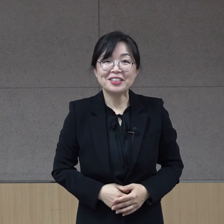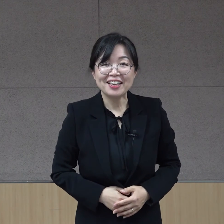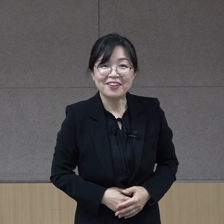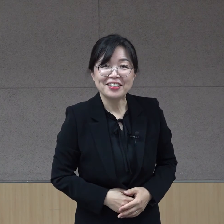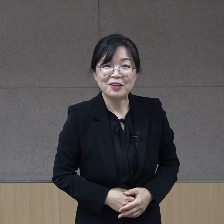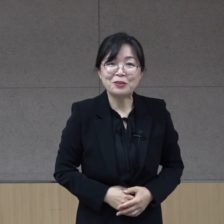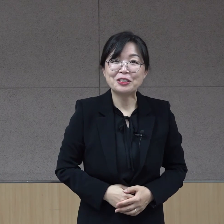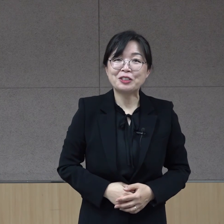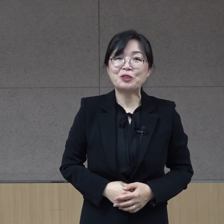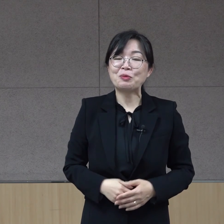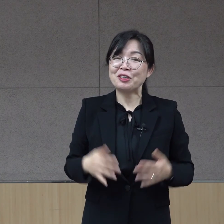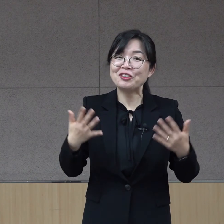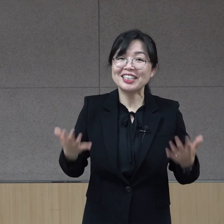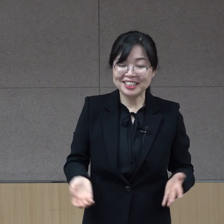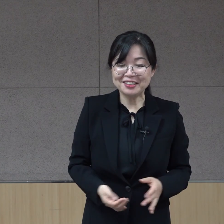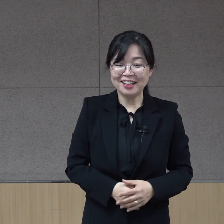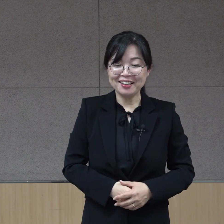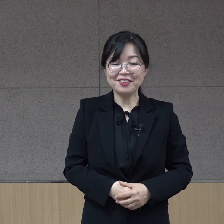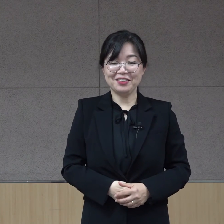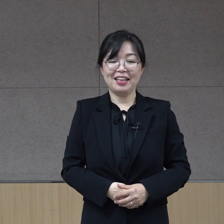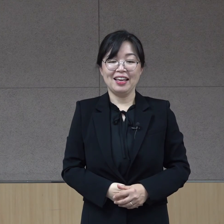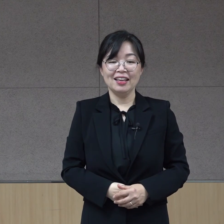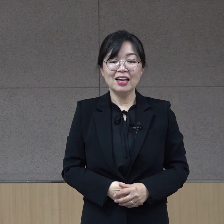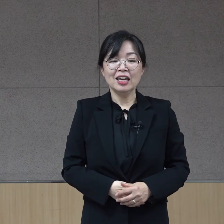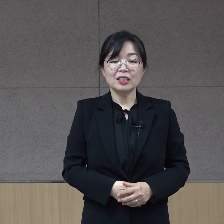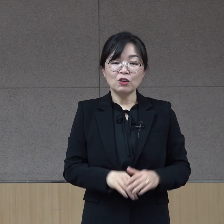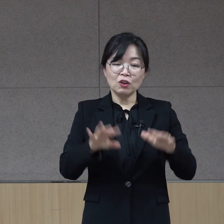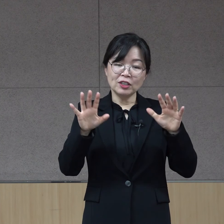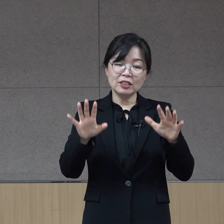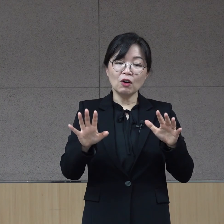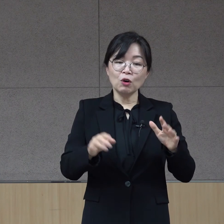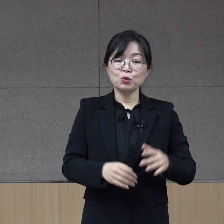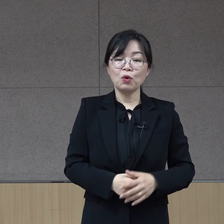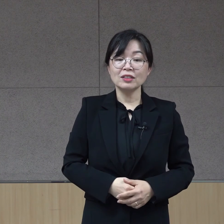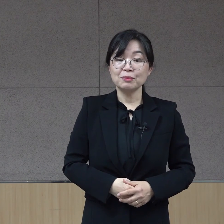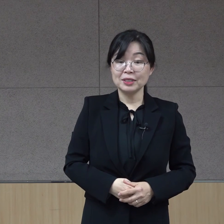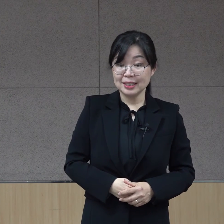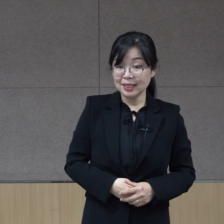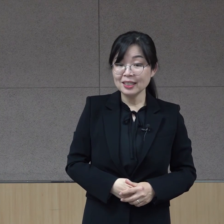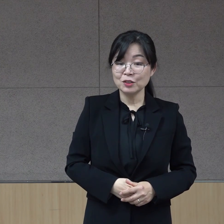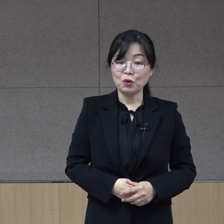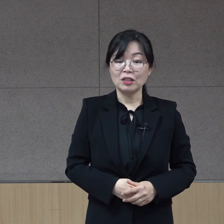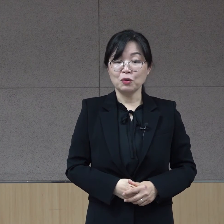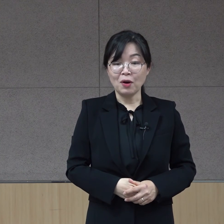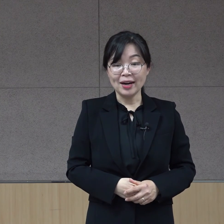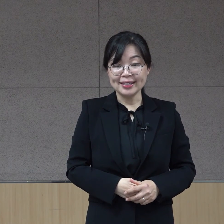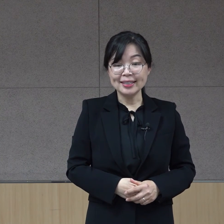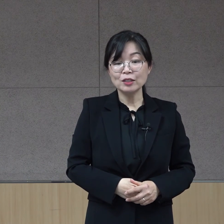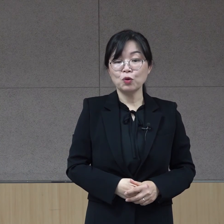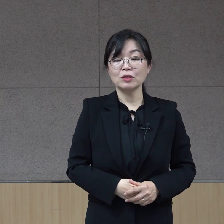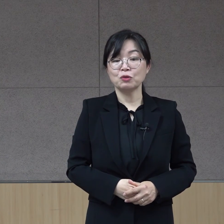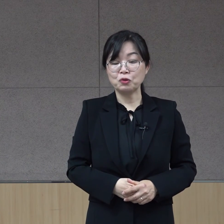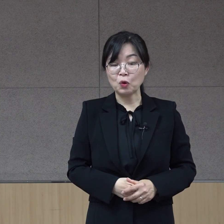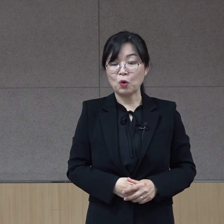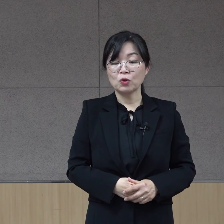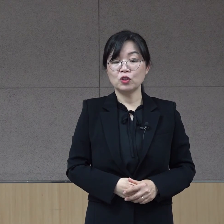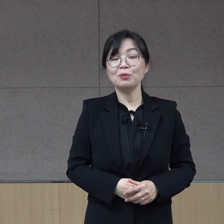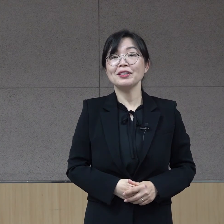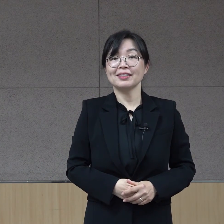어떠세요? 오늘은 좀 익숙해지셨나요? 네. 여기서 좋아하는 음식, 좋아하는 과일, 좋아하는 운동, 취미는